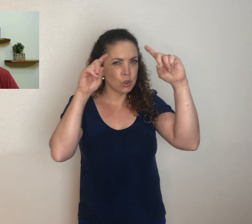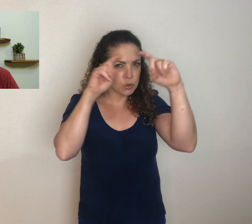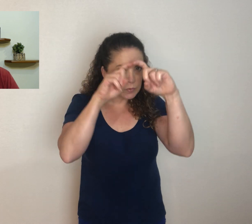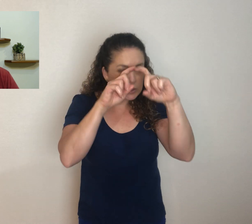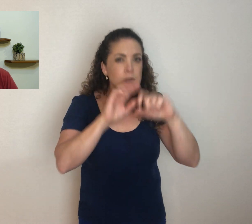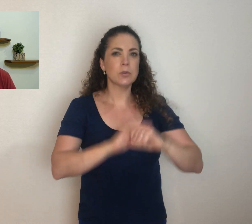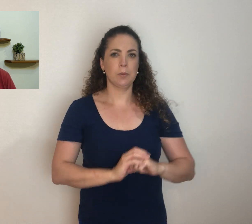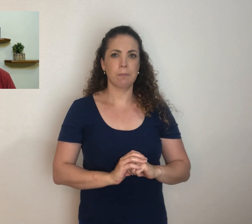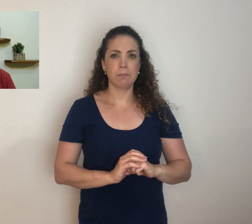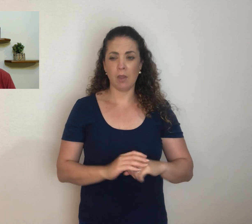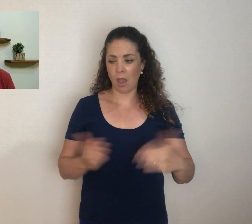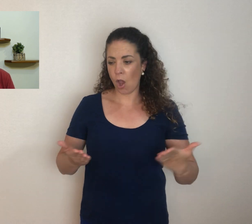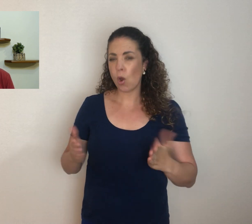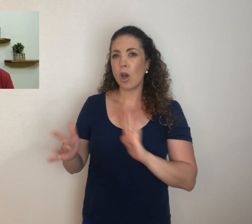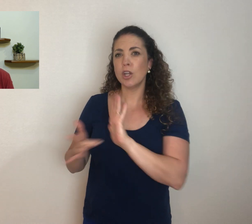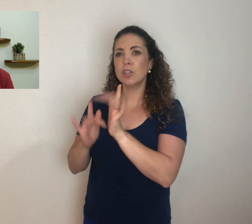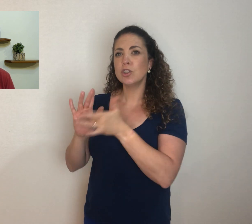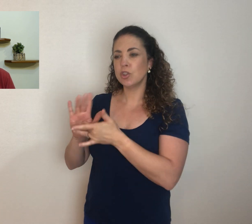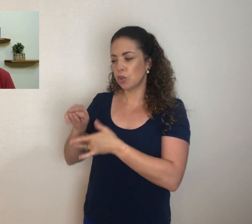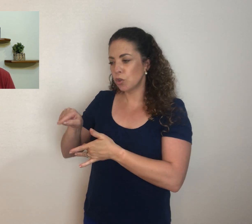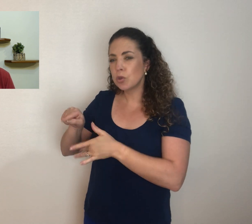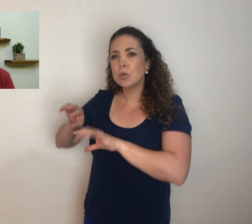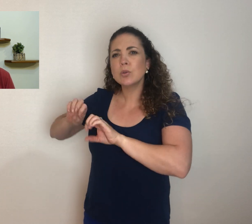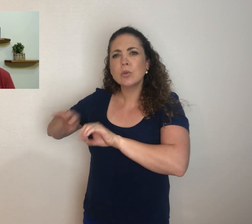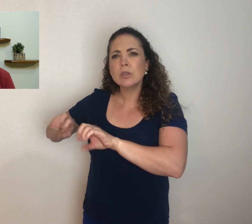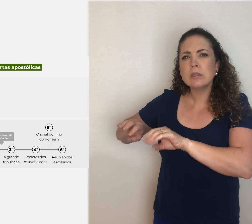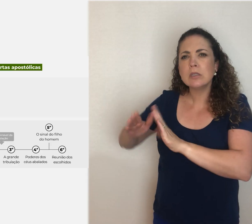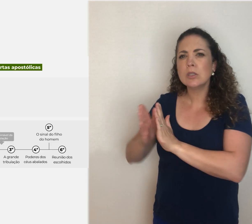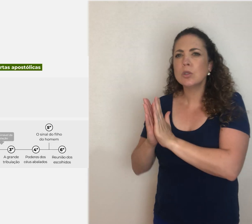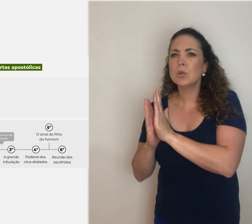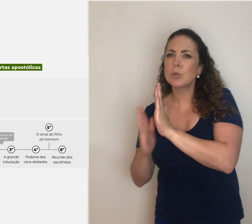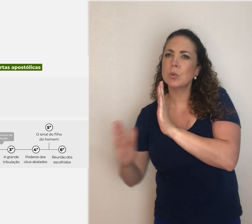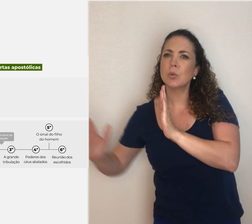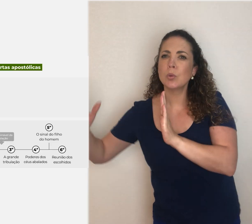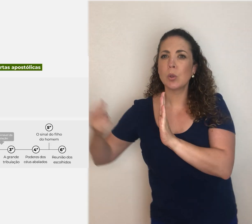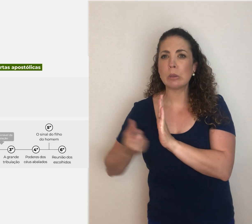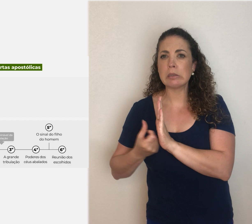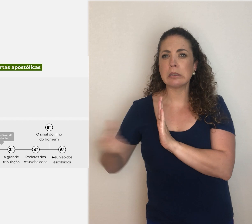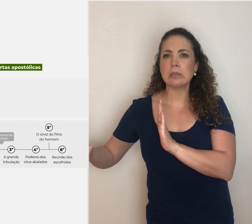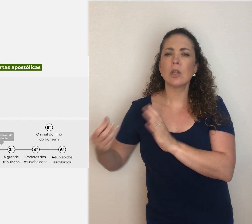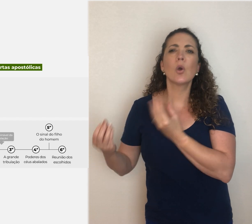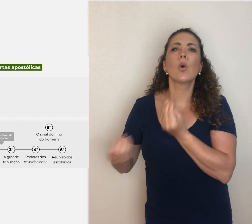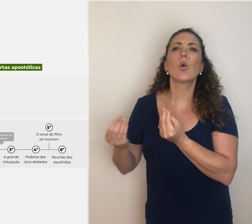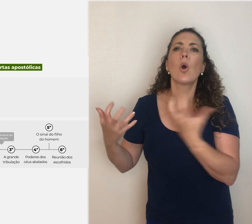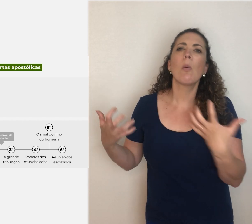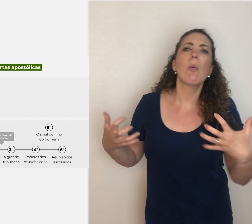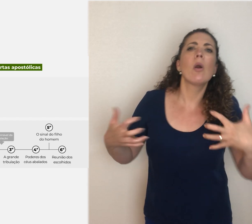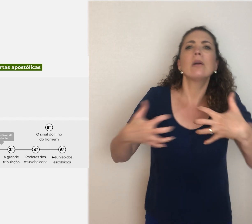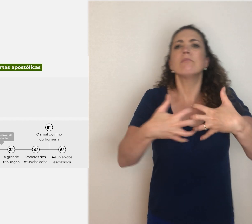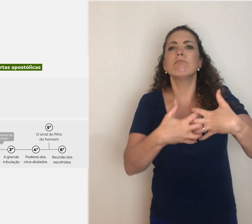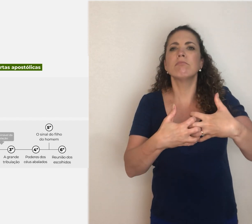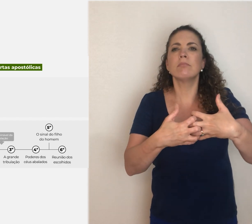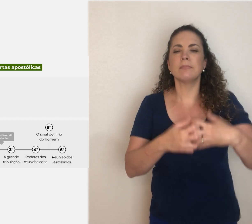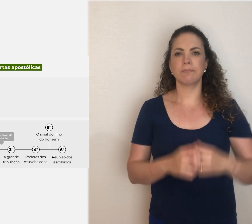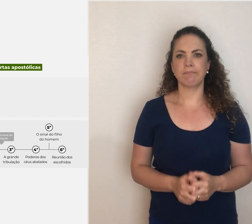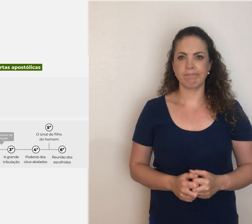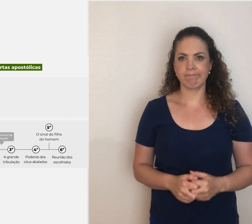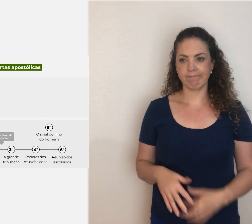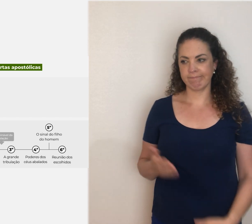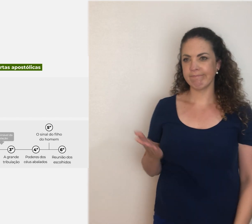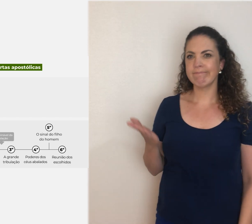de Jesus. Como se encaixa aqui? A gente vê aqui no quadro os